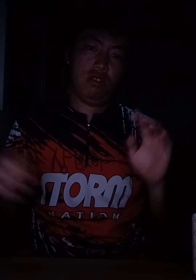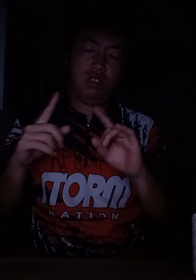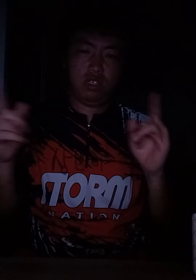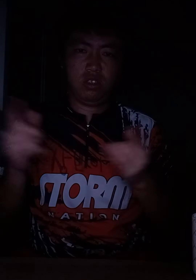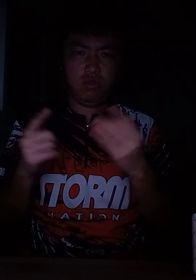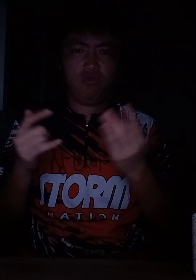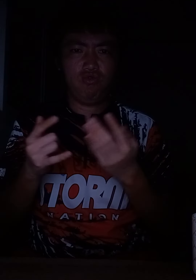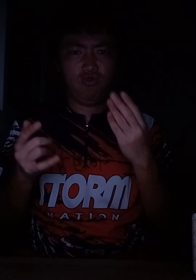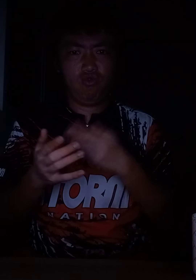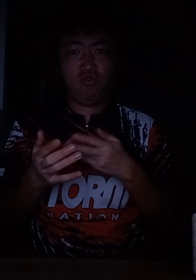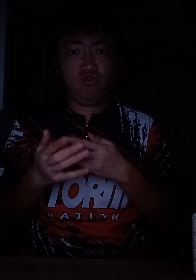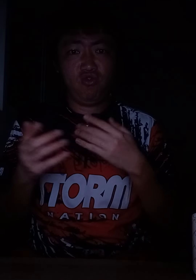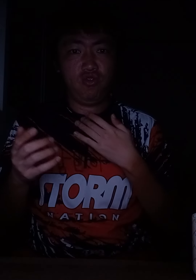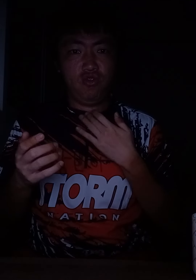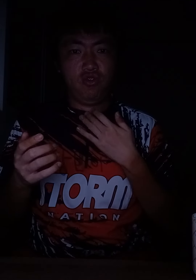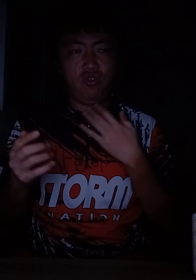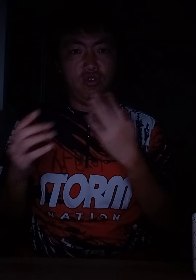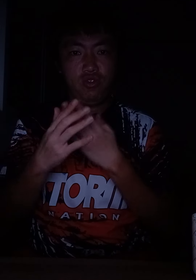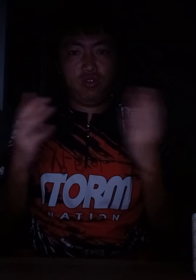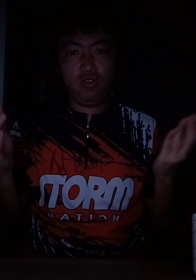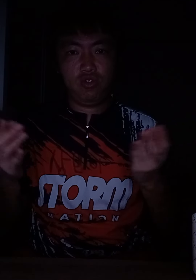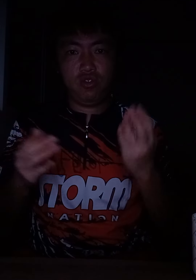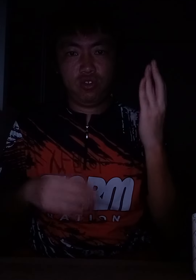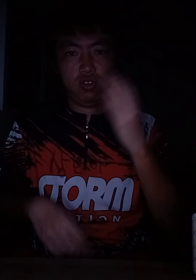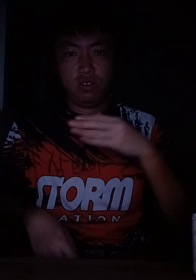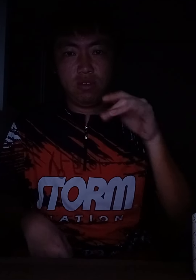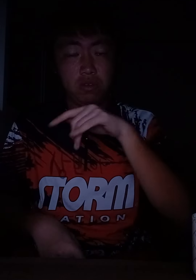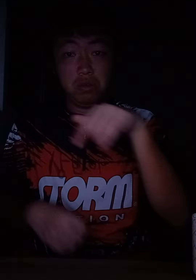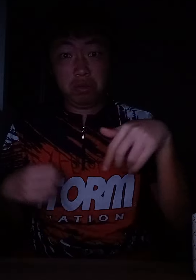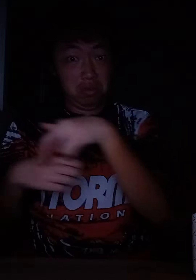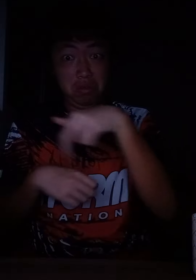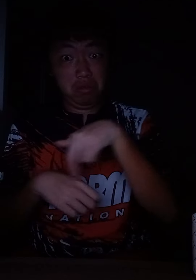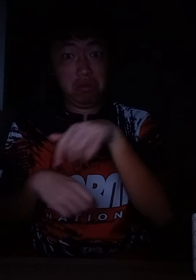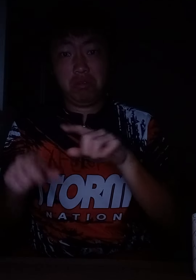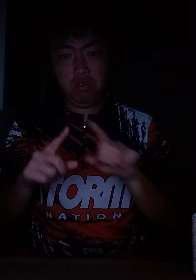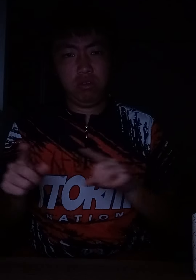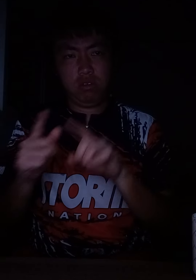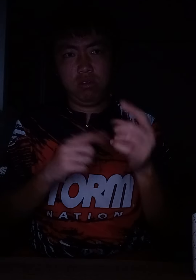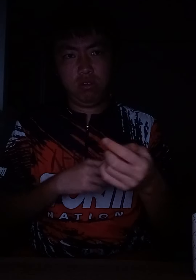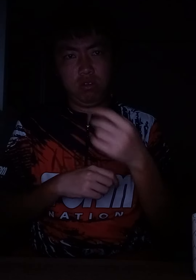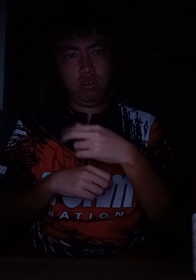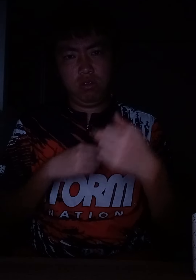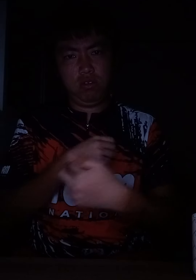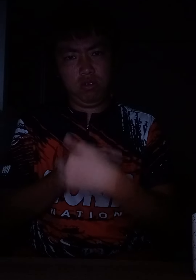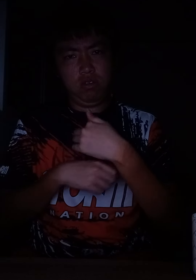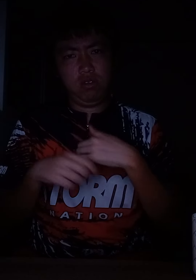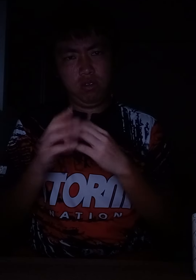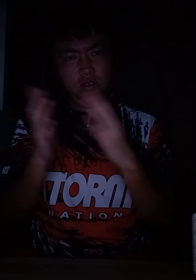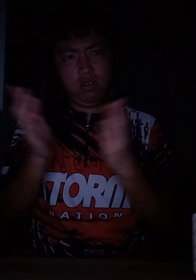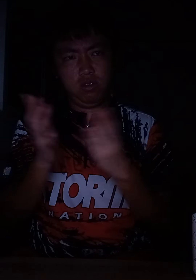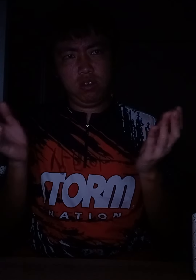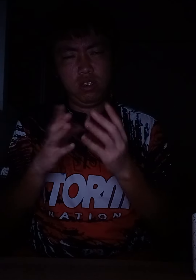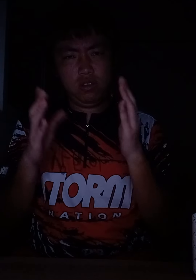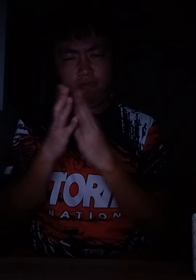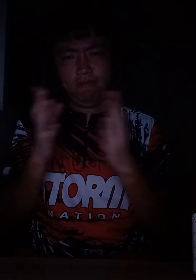경우 부산에서도 시민들이 영웅이었고 이번에 대림 전철역에서도 정말 몸을 아끼지 않은 영웅이었다. 이렇게 지금 해제가